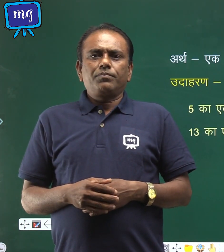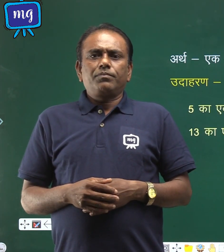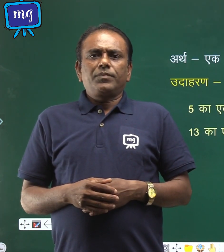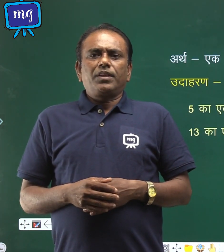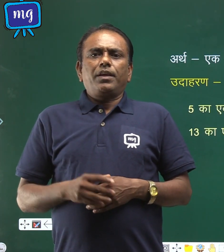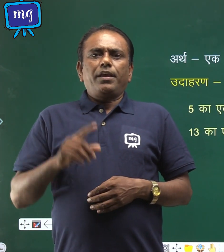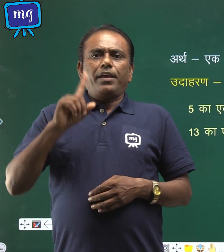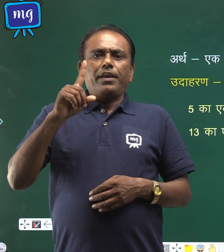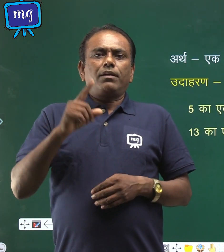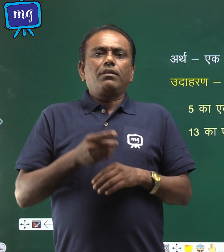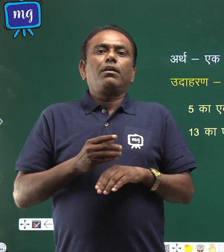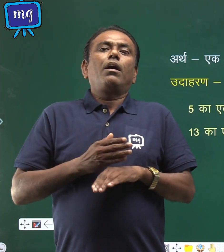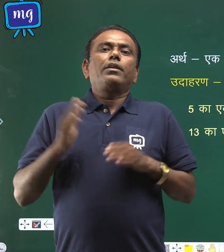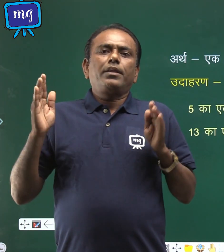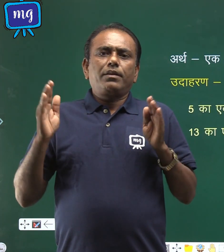एकाधिक